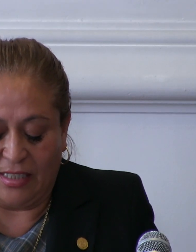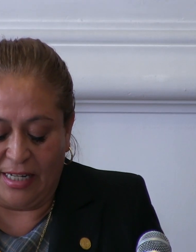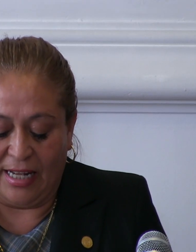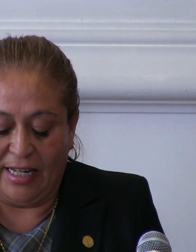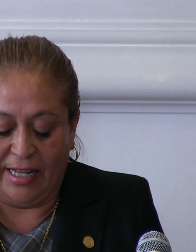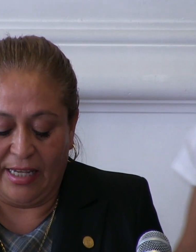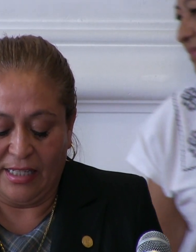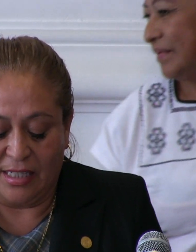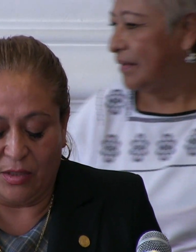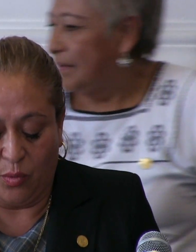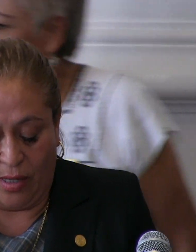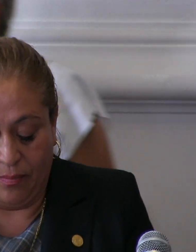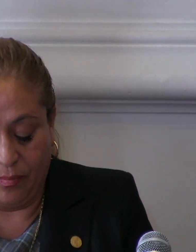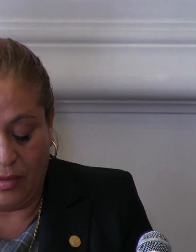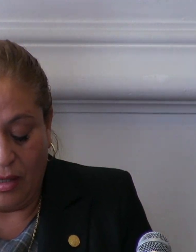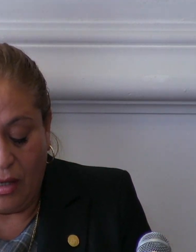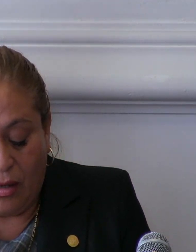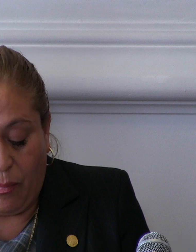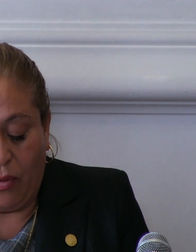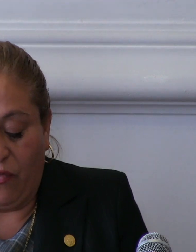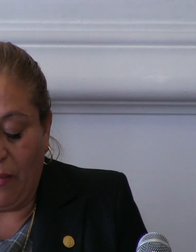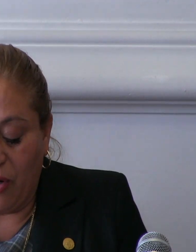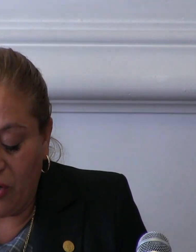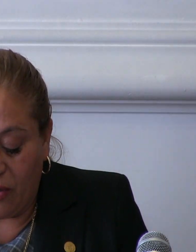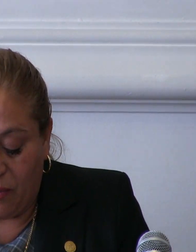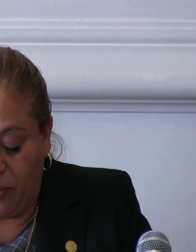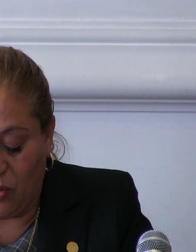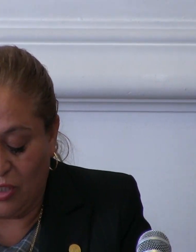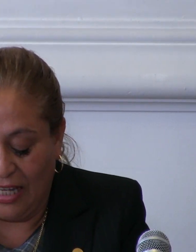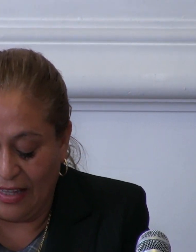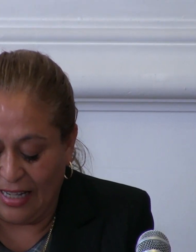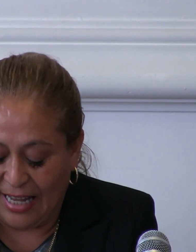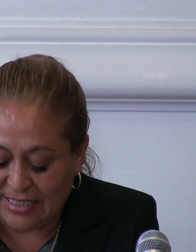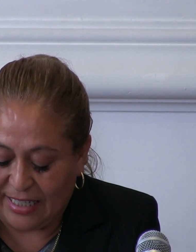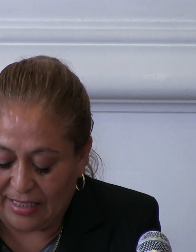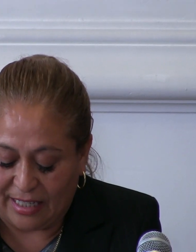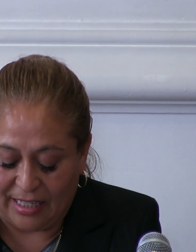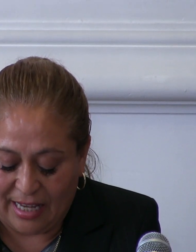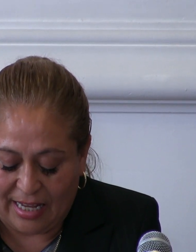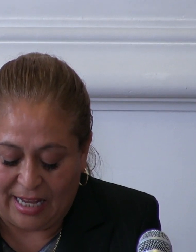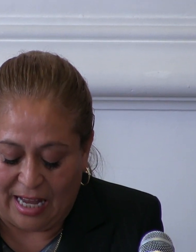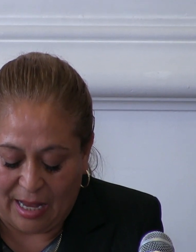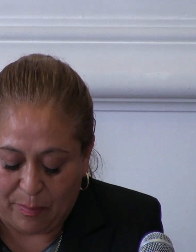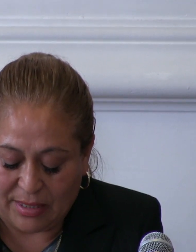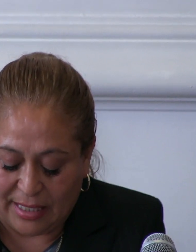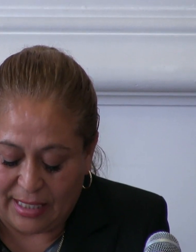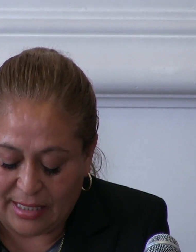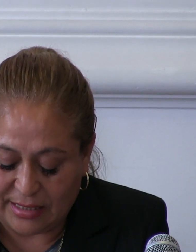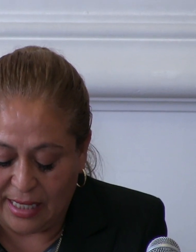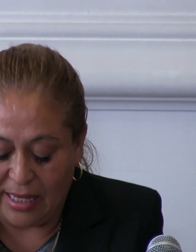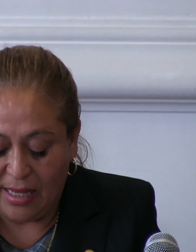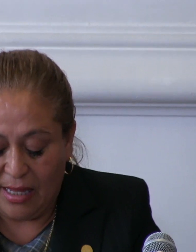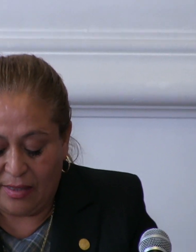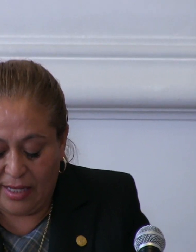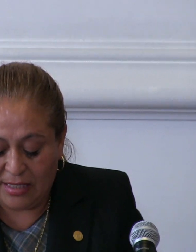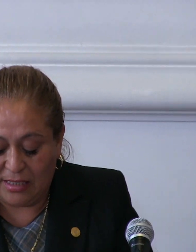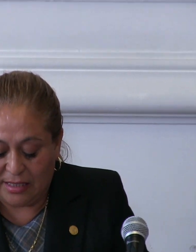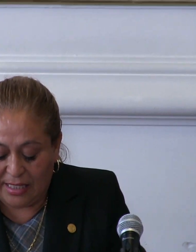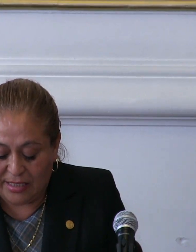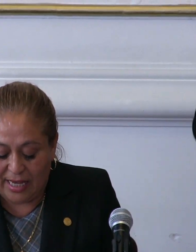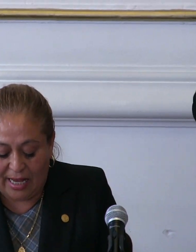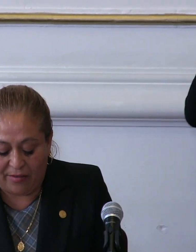la tercera legislatura. Por favor, proceda la Secretaría a pasar lista